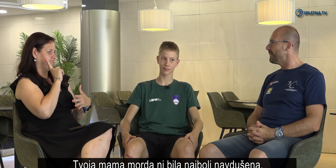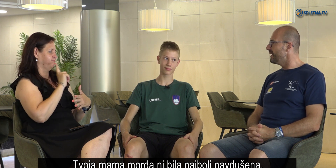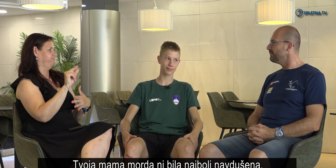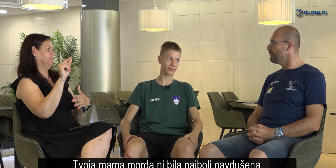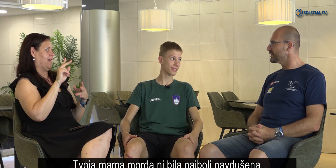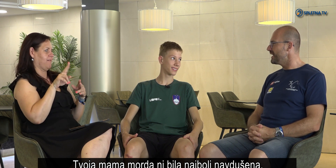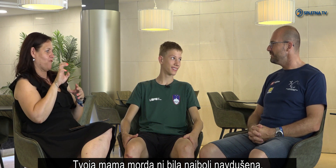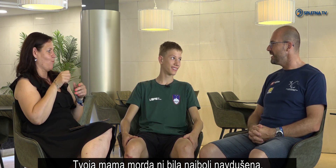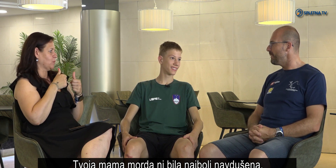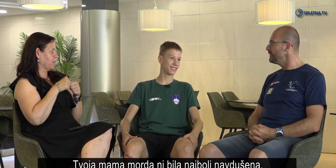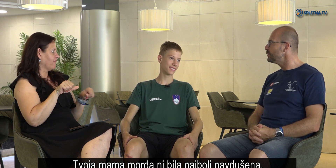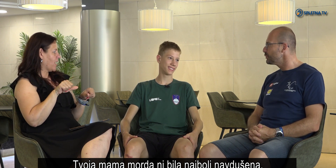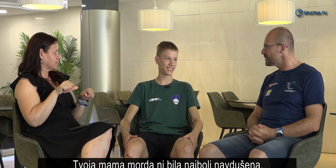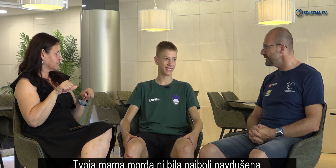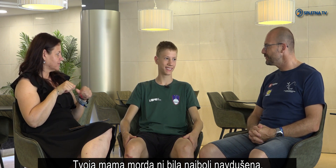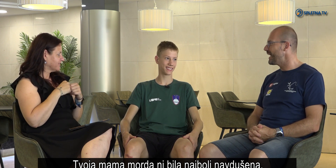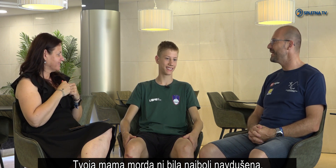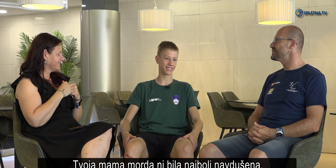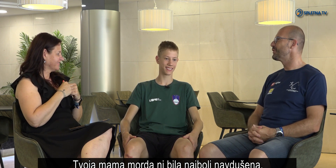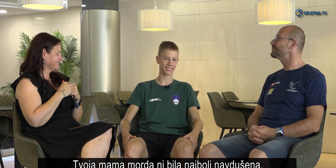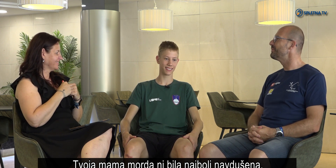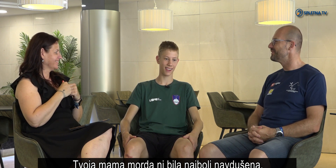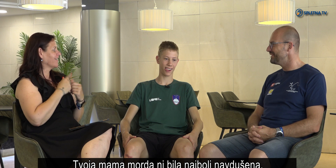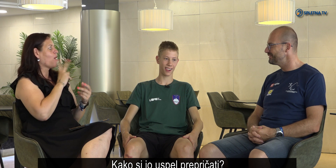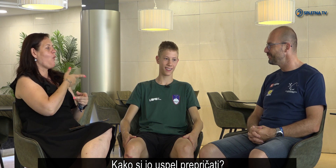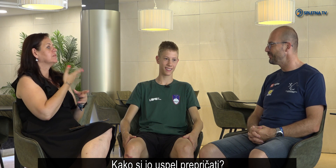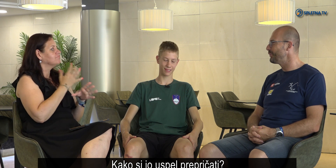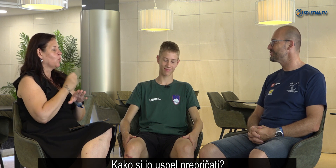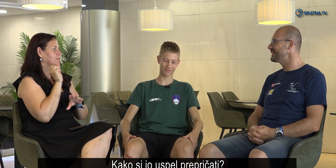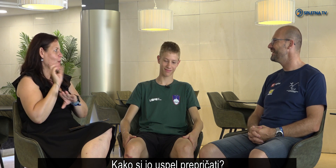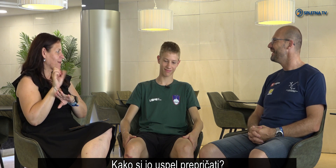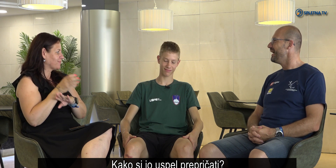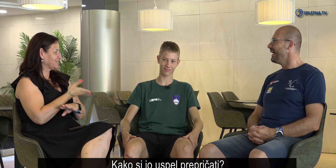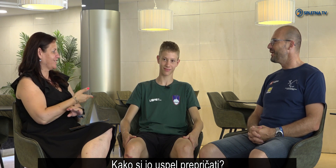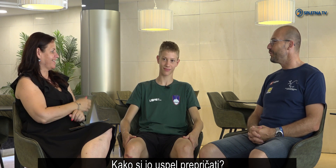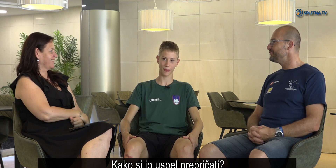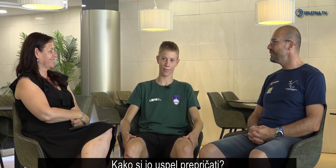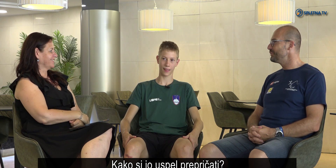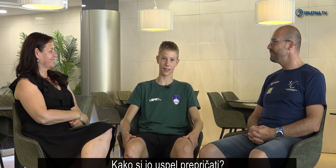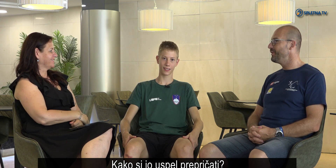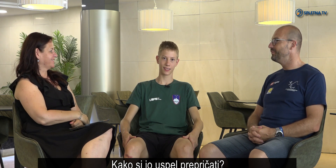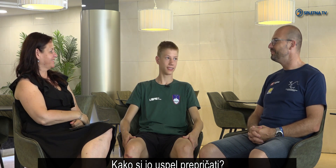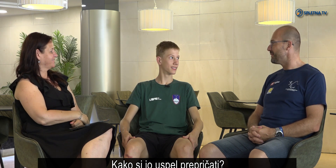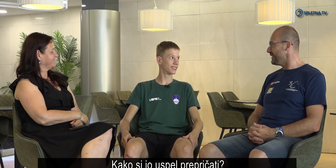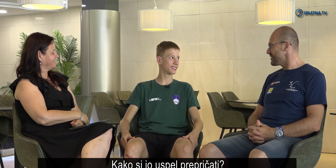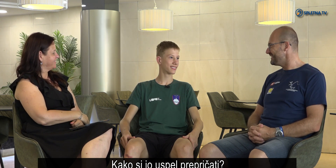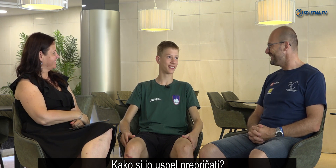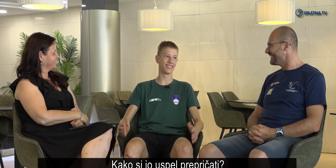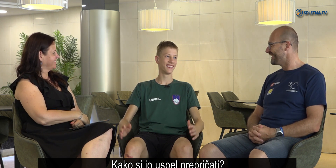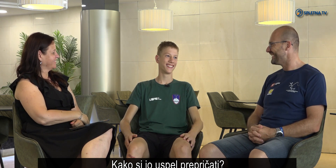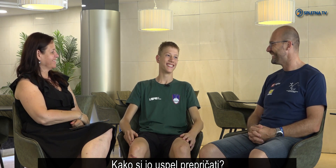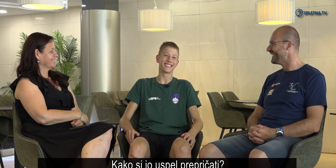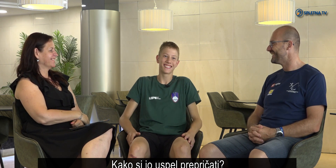Tvoja mama morda ni bila najbolj navdušena, da odhajaš na evropsko prvenstvo v košarki. Kako si jo uspel